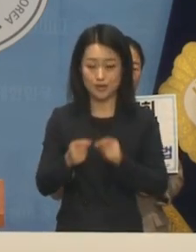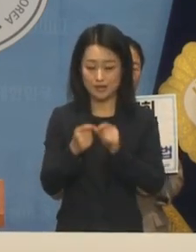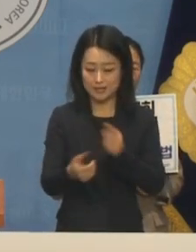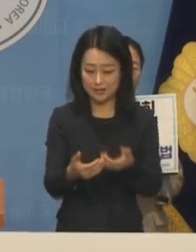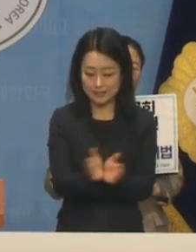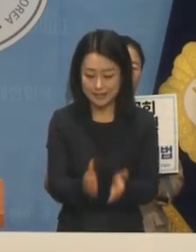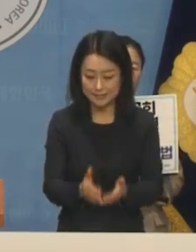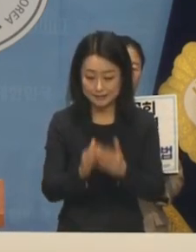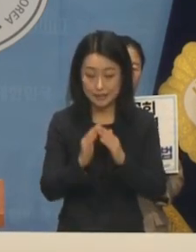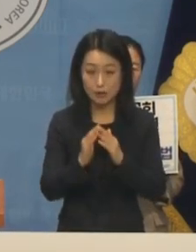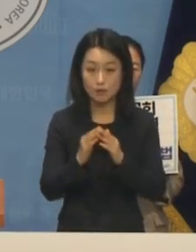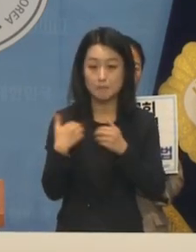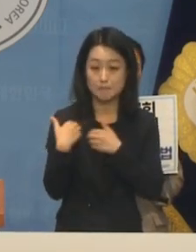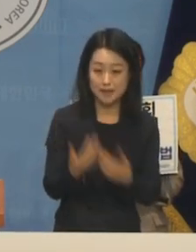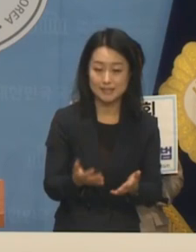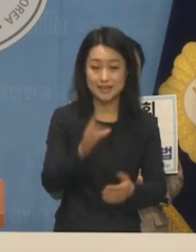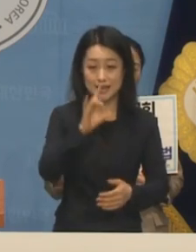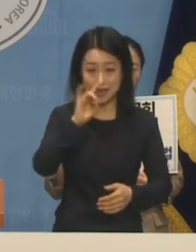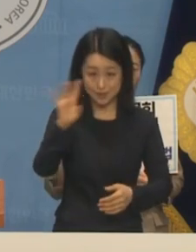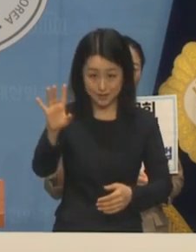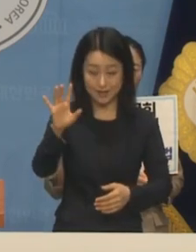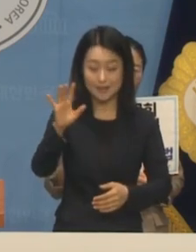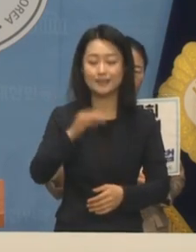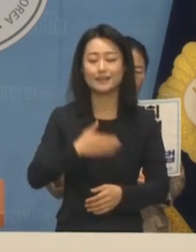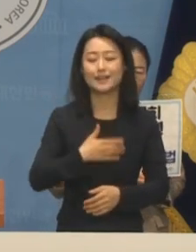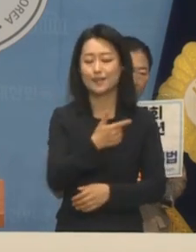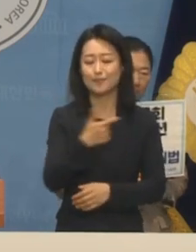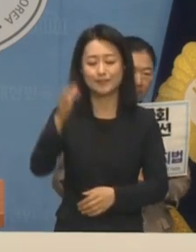사태를 더 이상 방치하지 않기를 기대합니다.